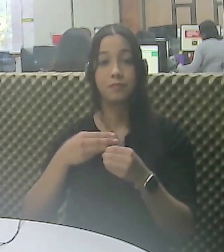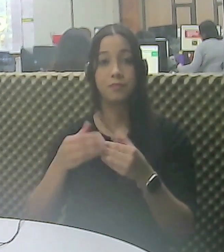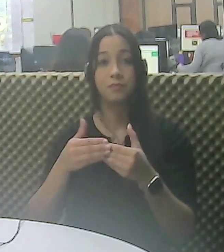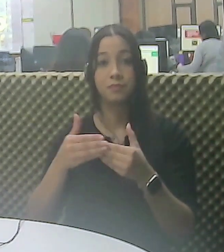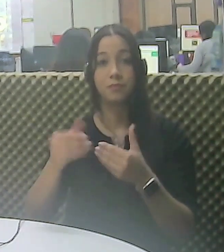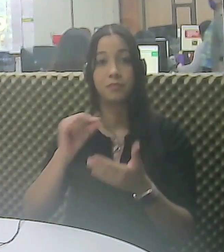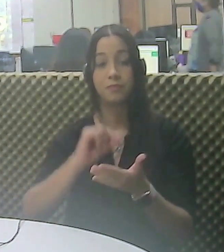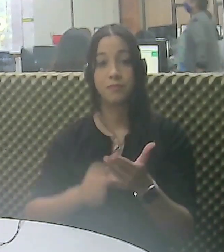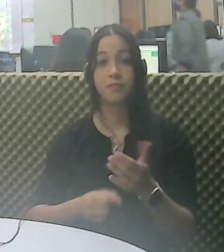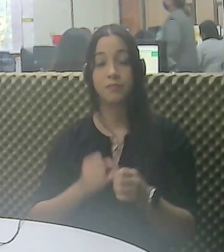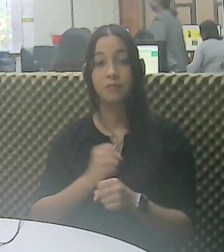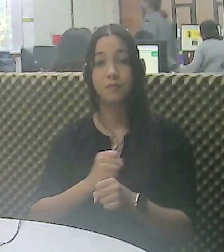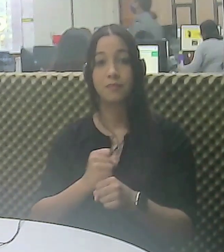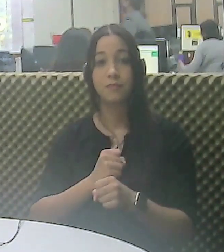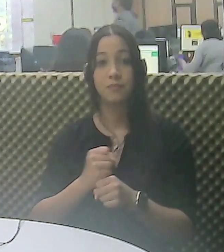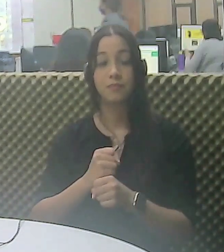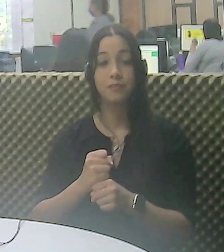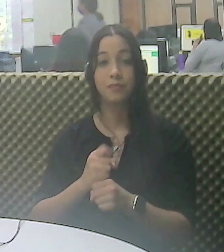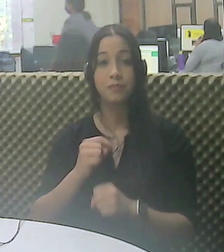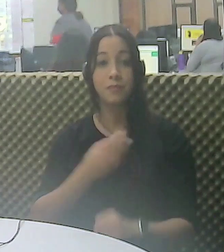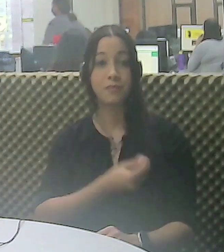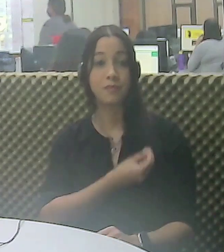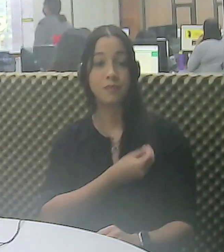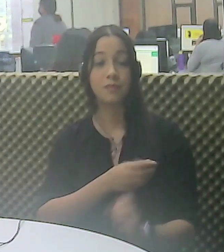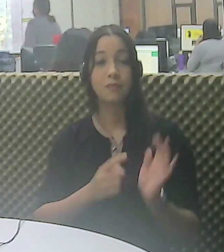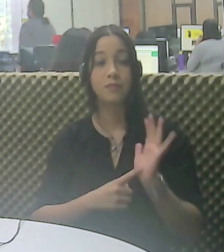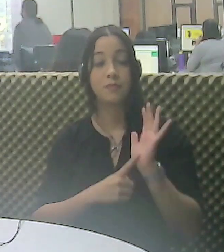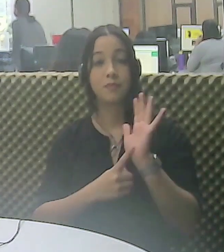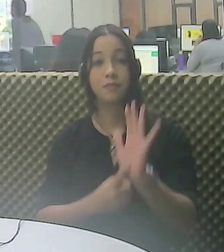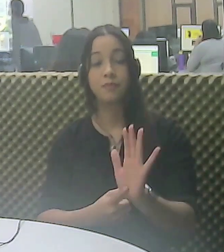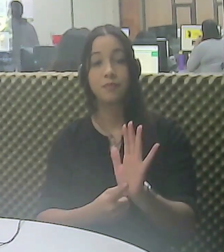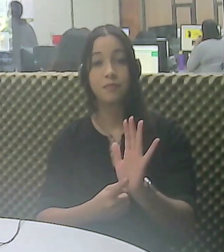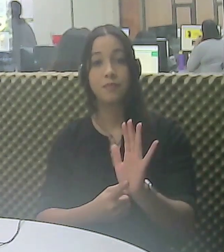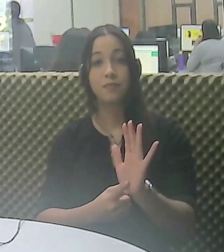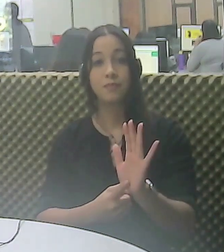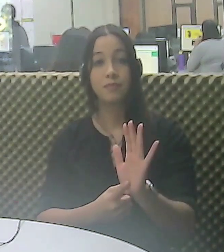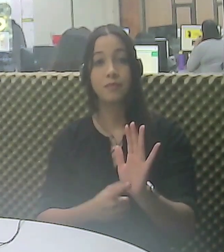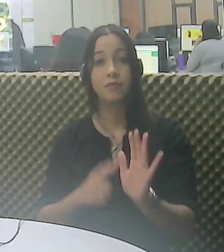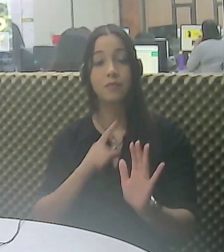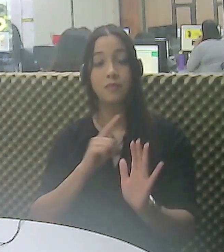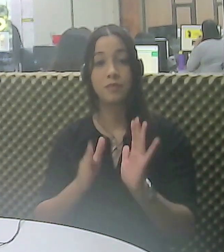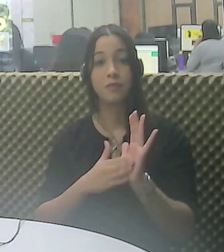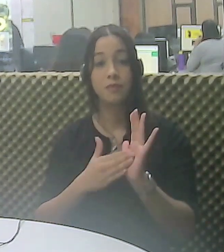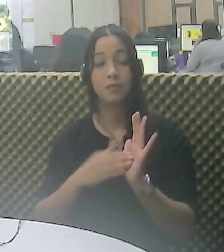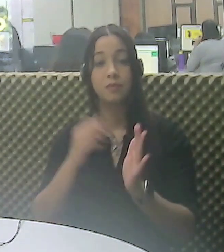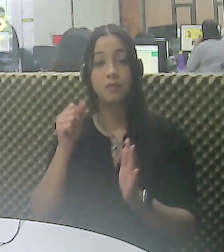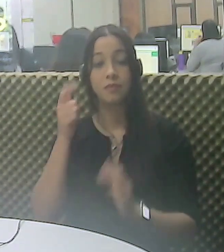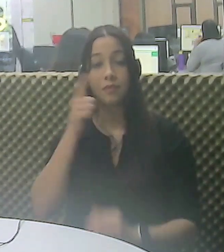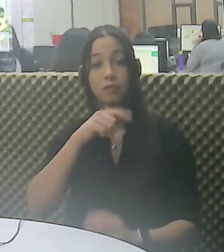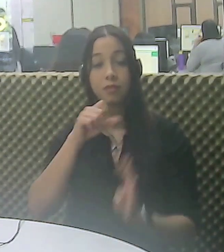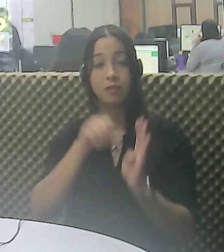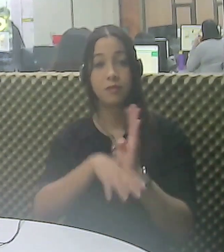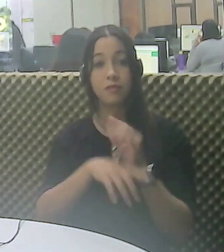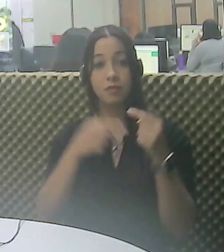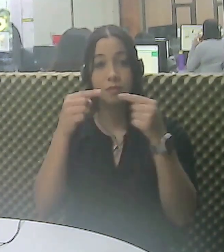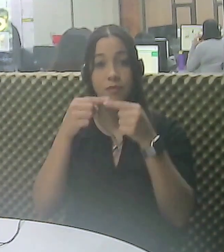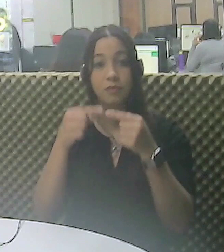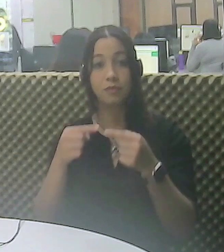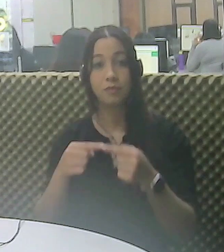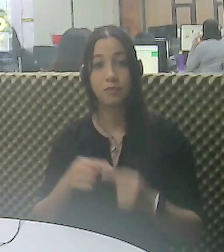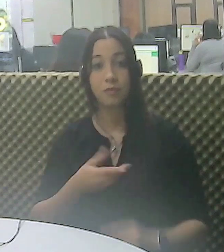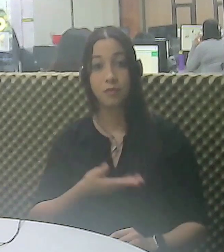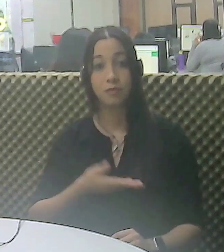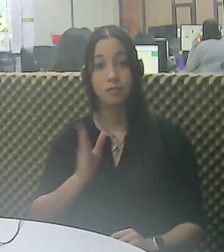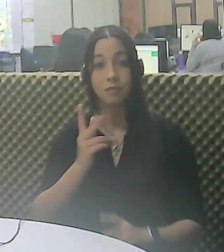com um recadastramento anual. O procedimento, conhecido como prova de vida, traz respaldo para o recebimento do benefício em dia. Basta ir